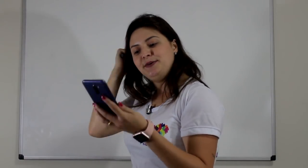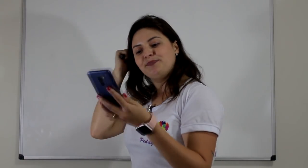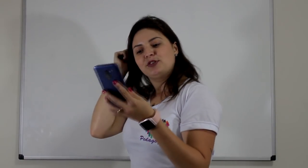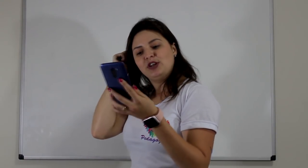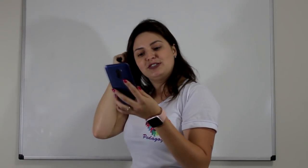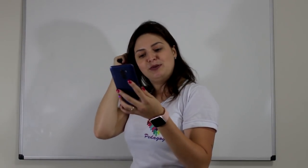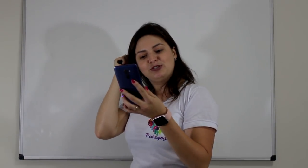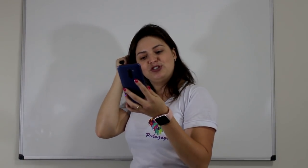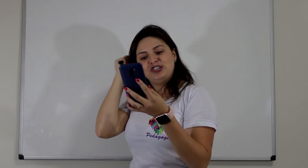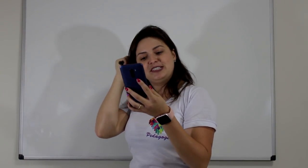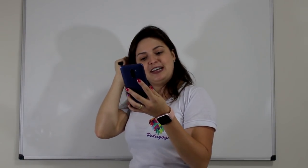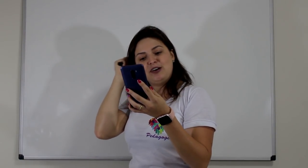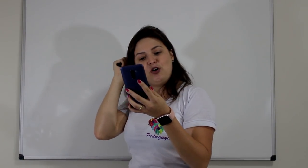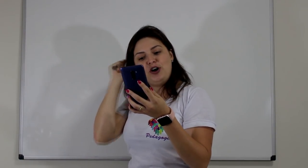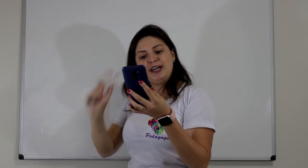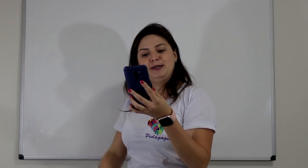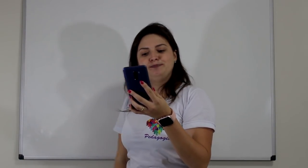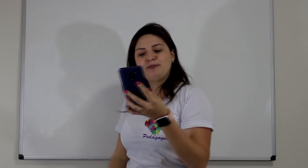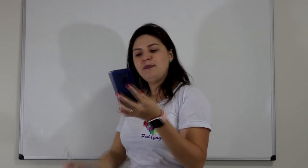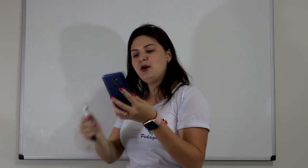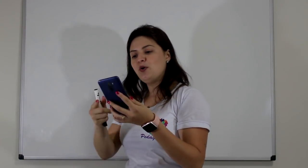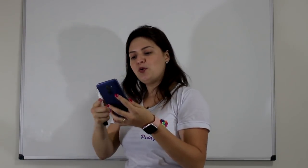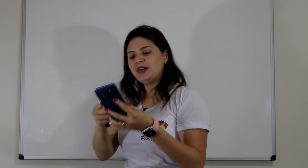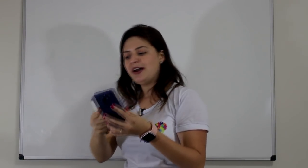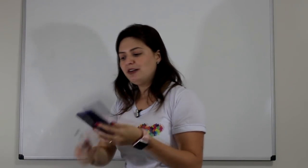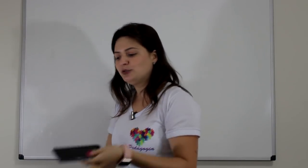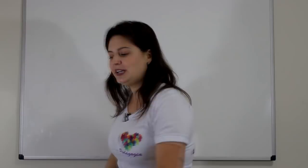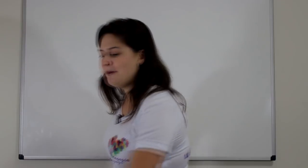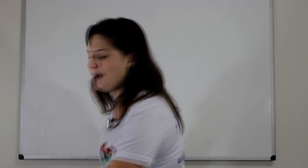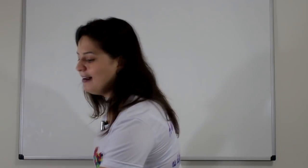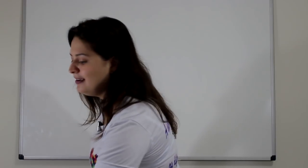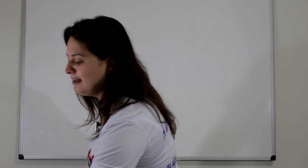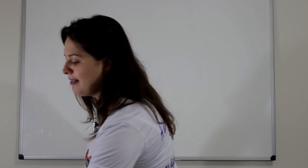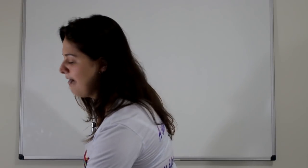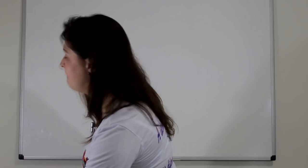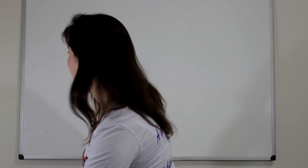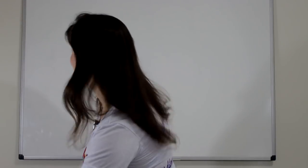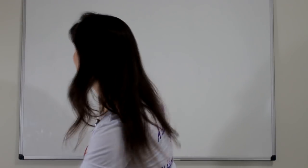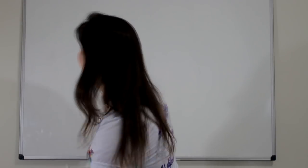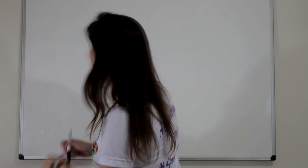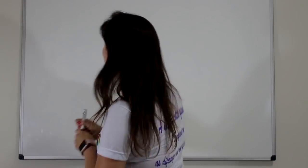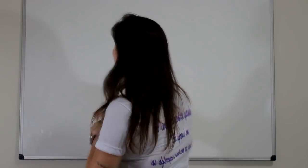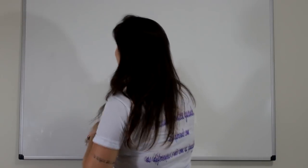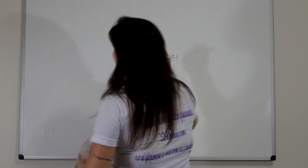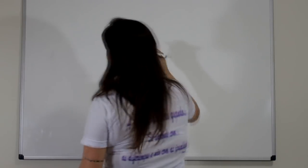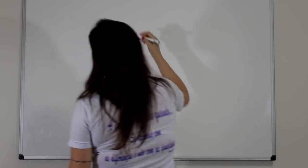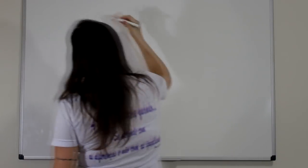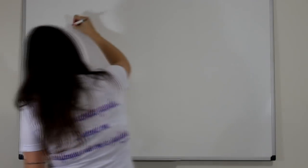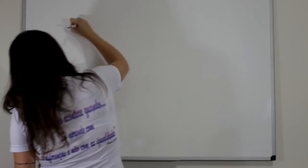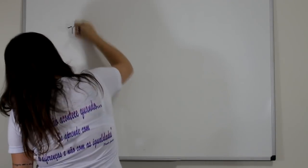frase nós vamos utilizar agora. Meu cunhado trabalha na faculdade.